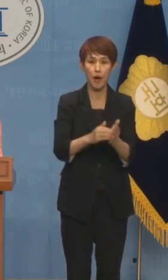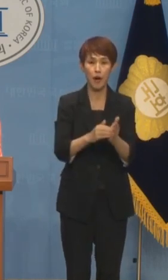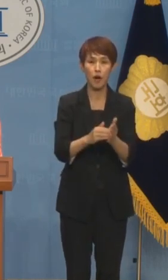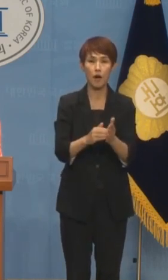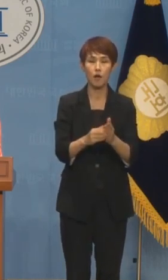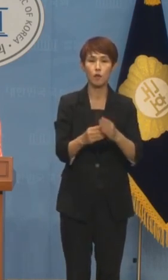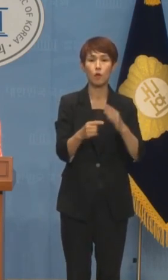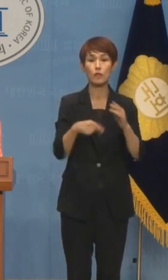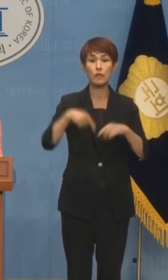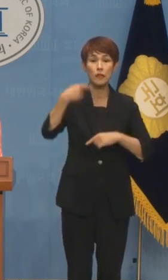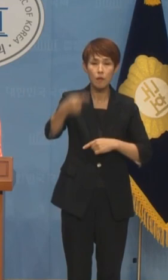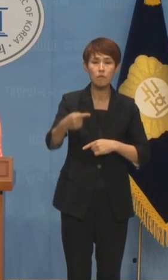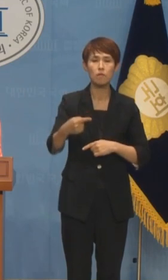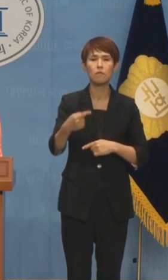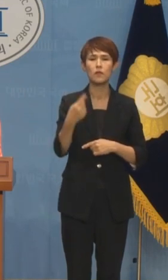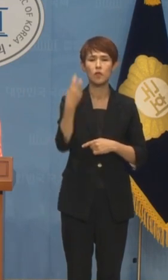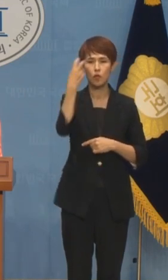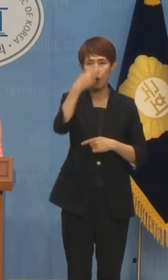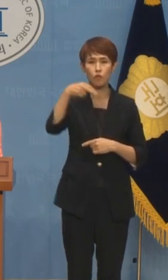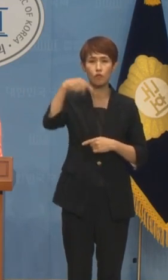검수완박법을 강행 처리했습니다.